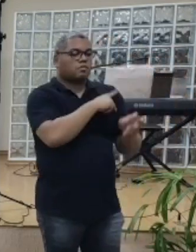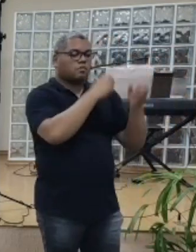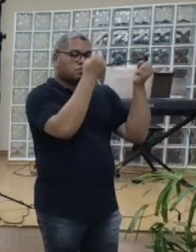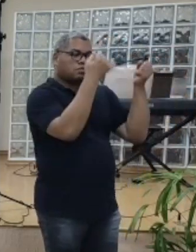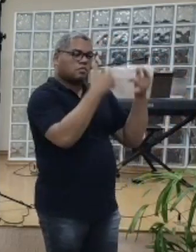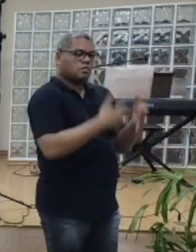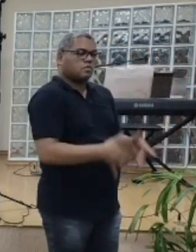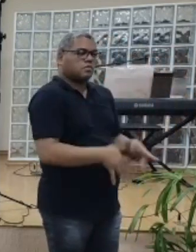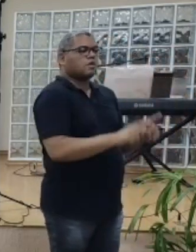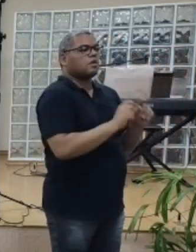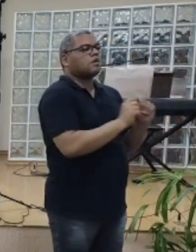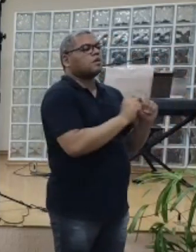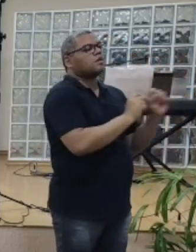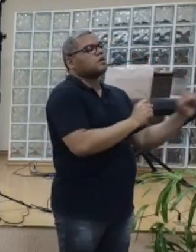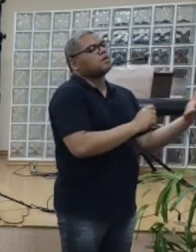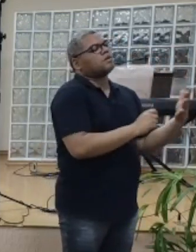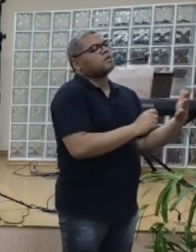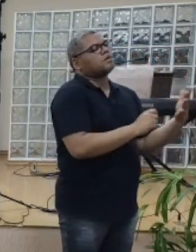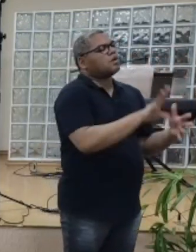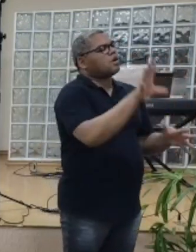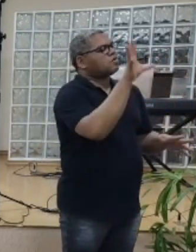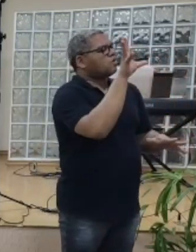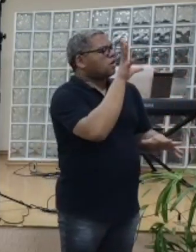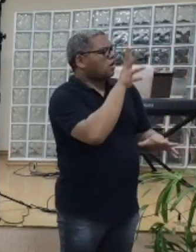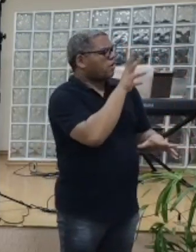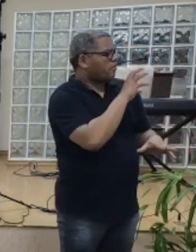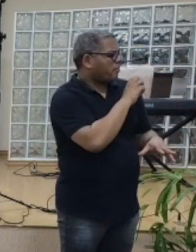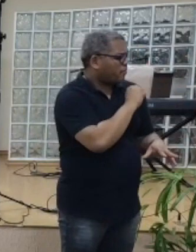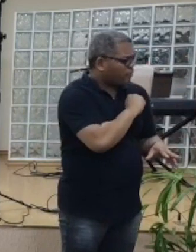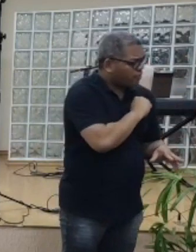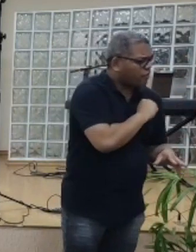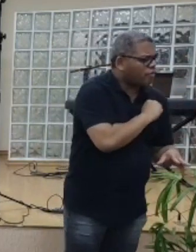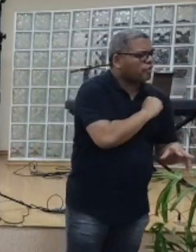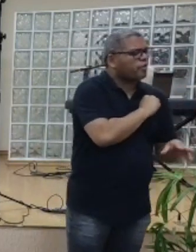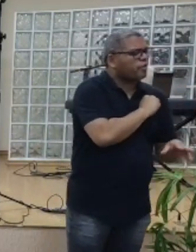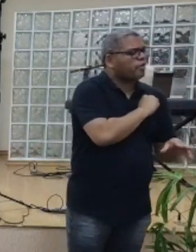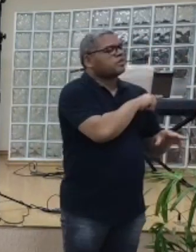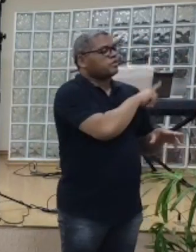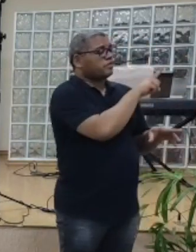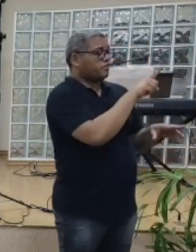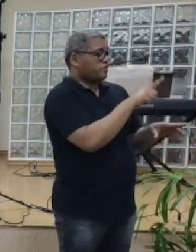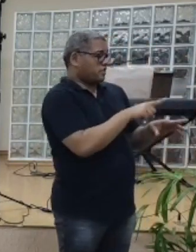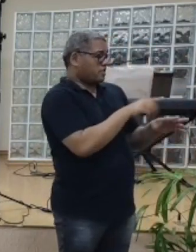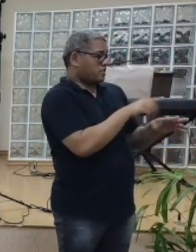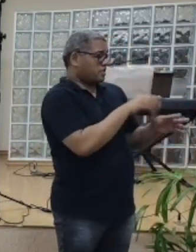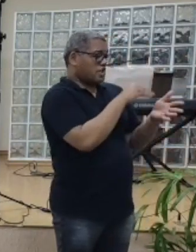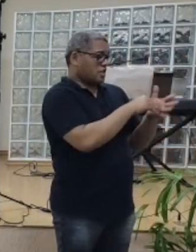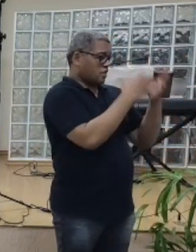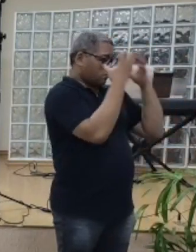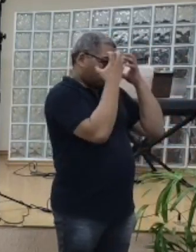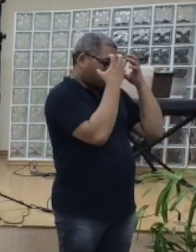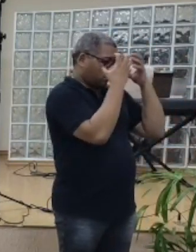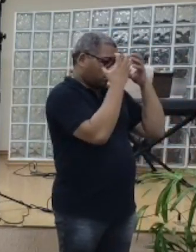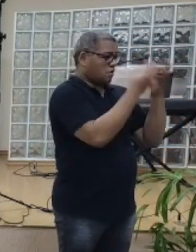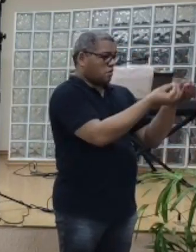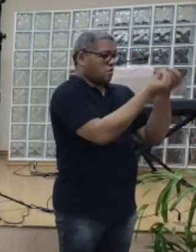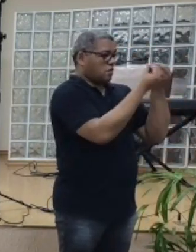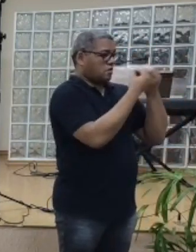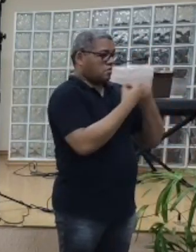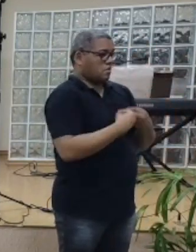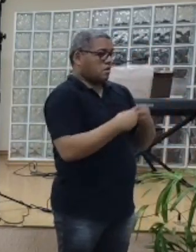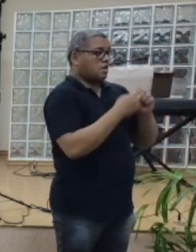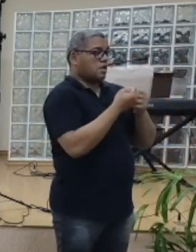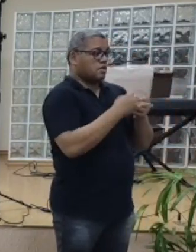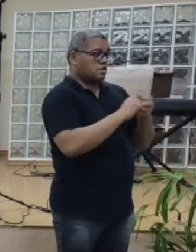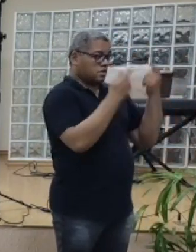acontecendo? De um amor a ponto de tirar os próprios olhos para me entregarem e de me considerarem um anjo de Deus ou